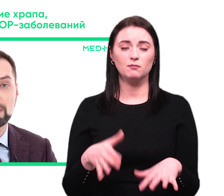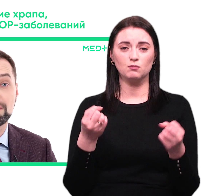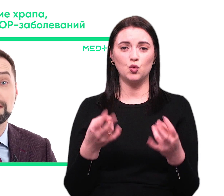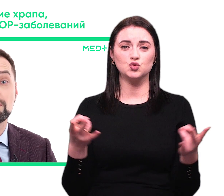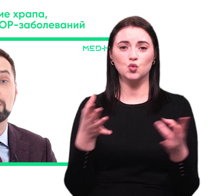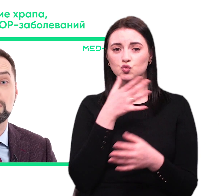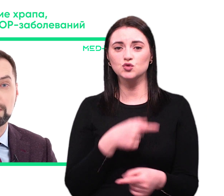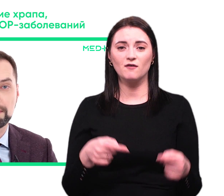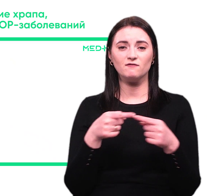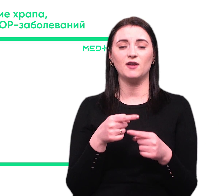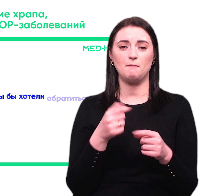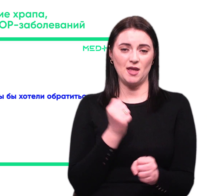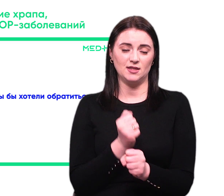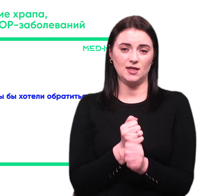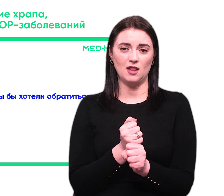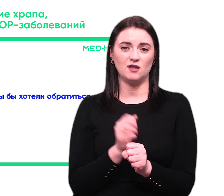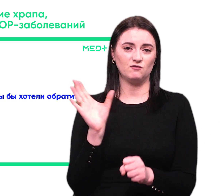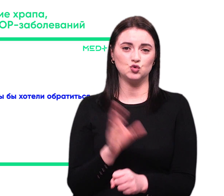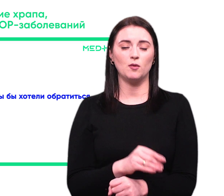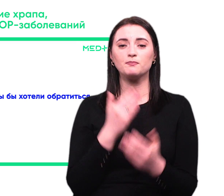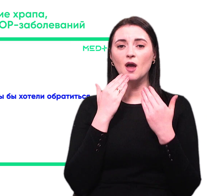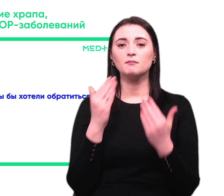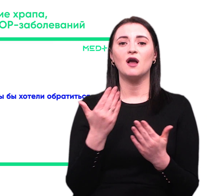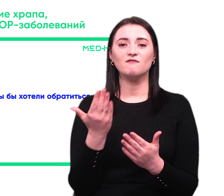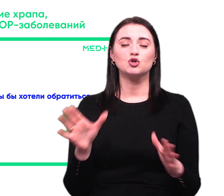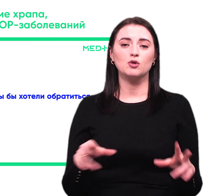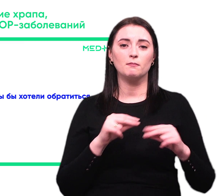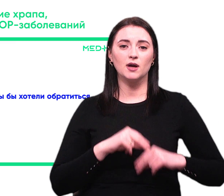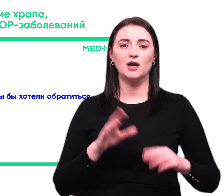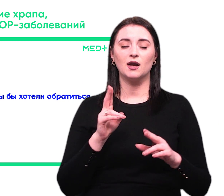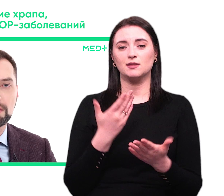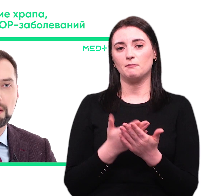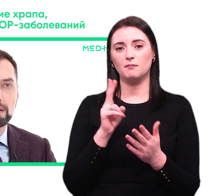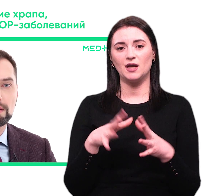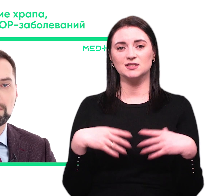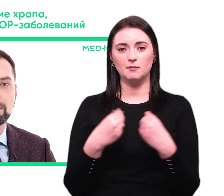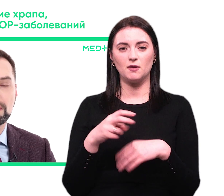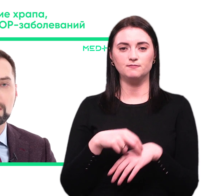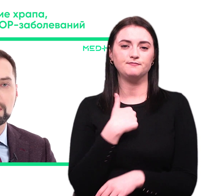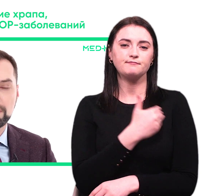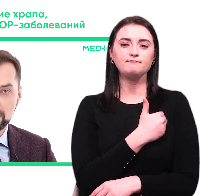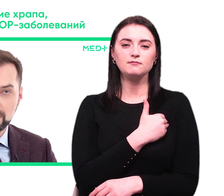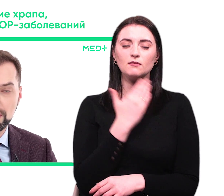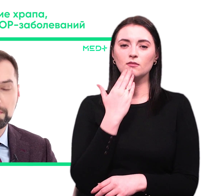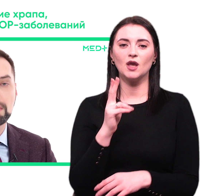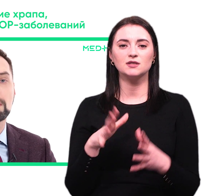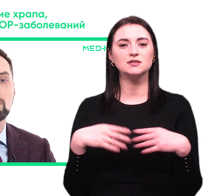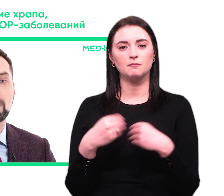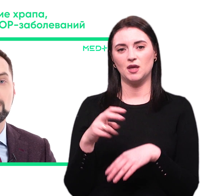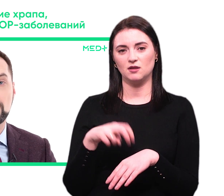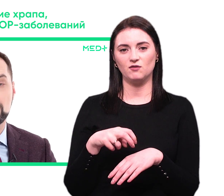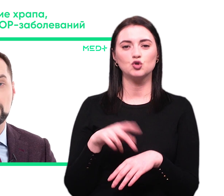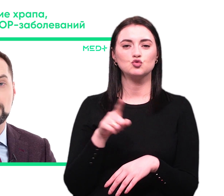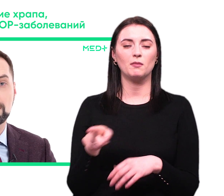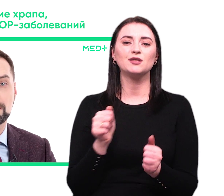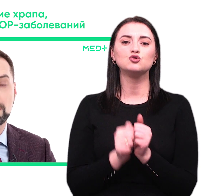вовремя, делать все вовремя. Обратитесь к вашим коллегам, например, к семейным врачам. Я хотел бы обратиться к семейным врачам, чтобы